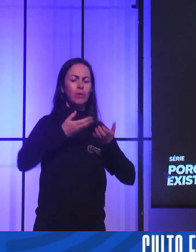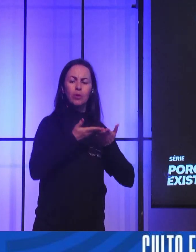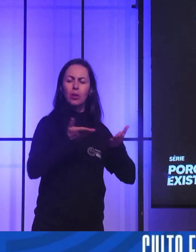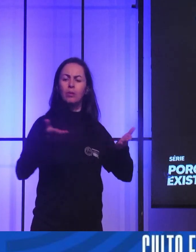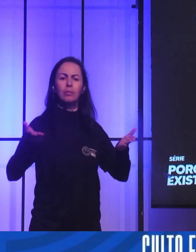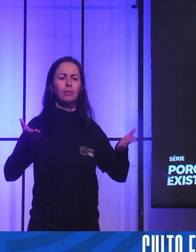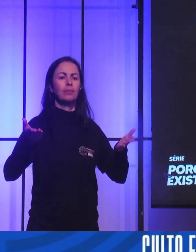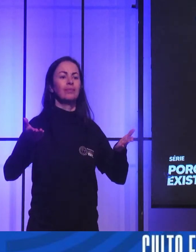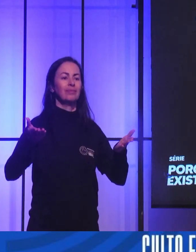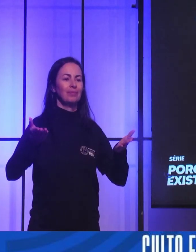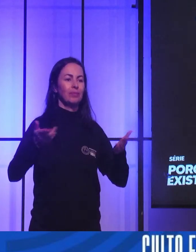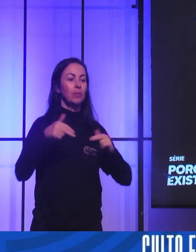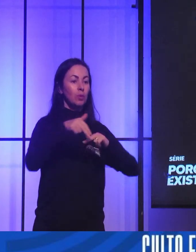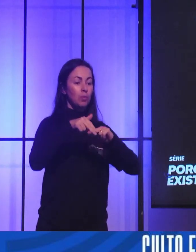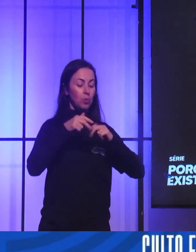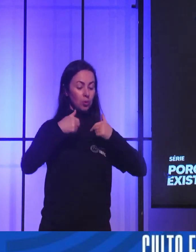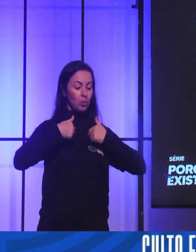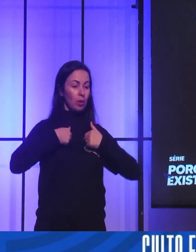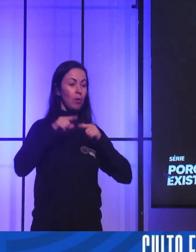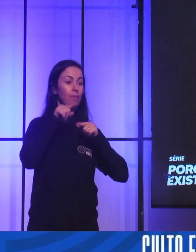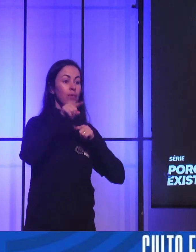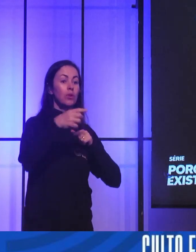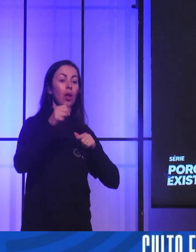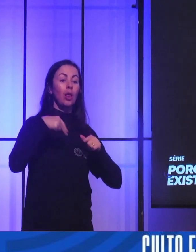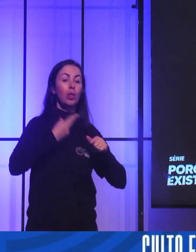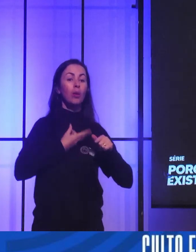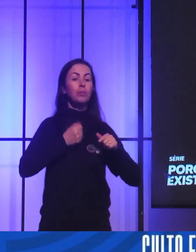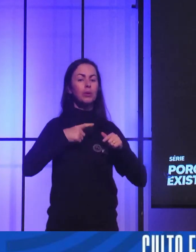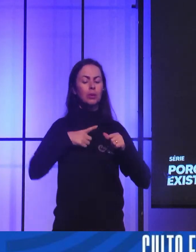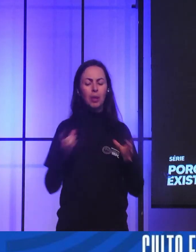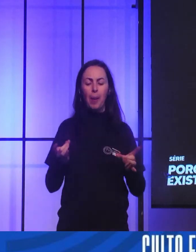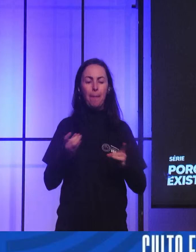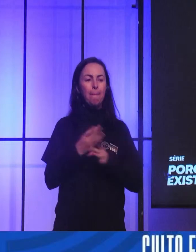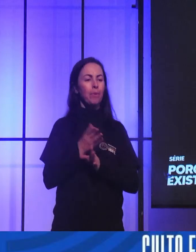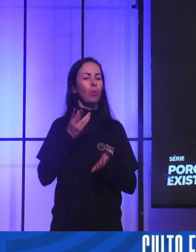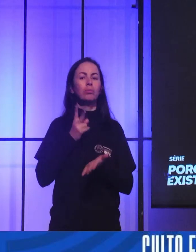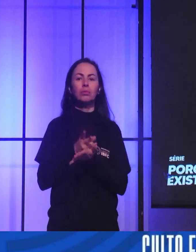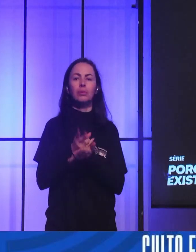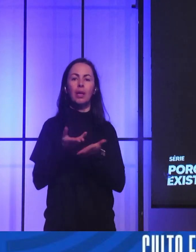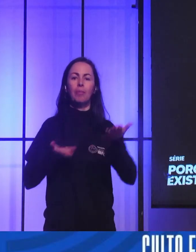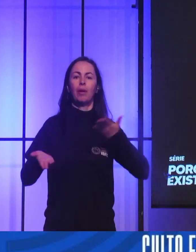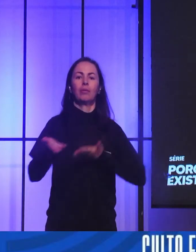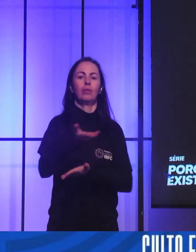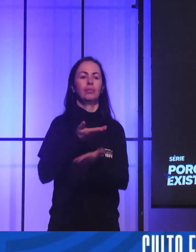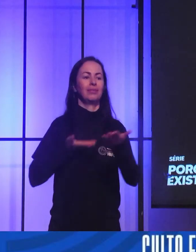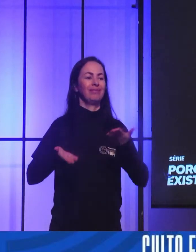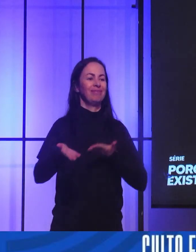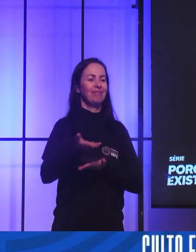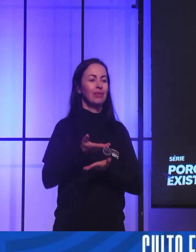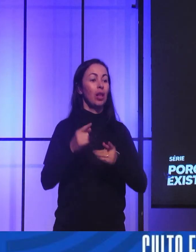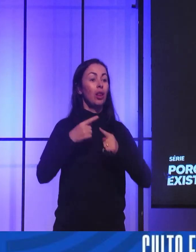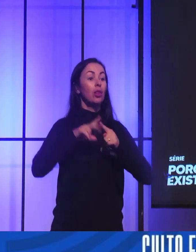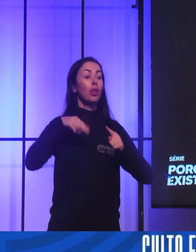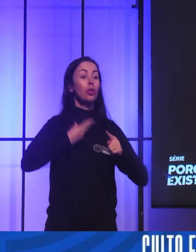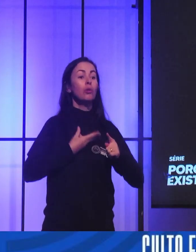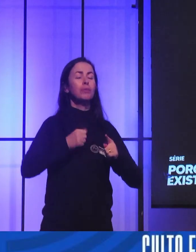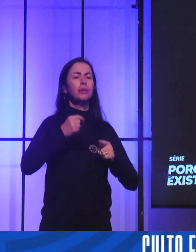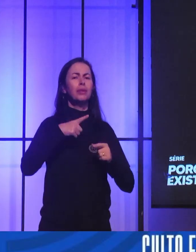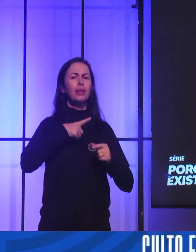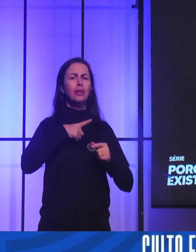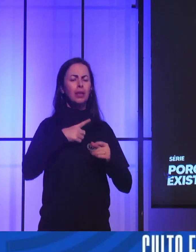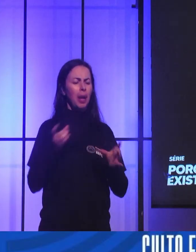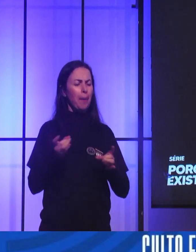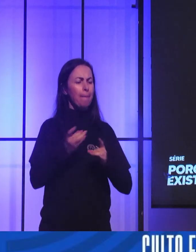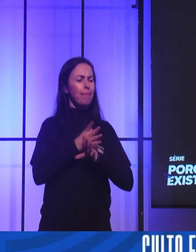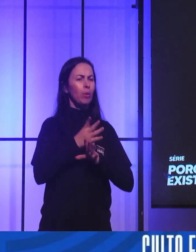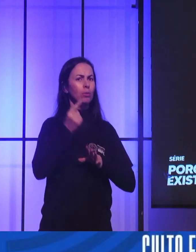isso, eu e você precisamos estar sempre prontos a compartilhar. Nós precisamos sempre estar com a coisa na ponta da